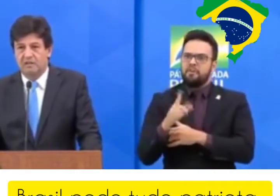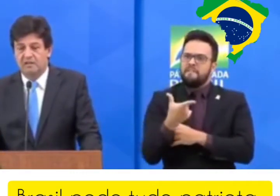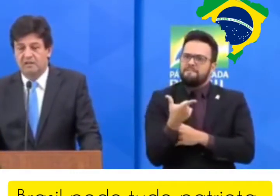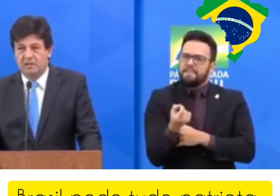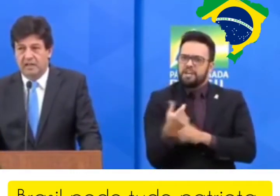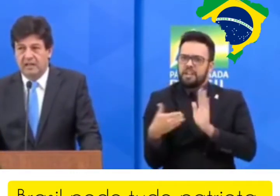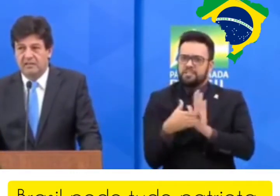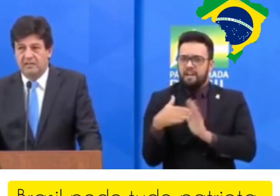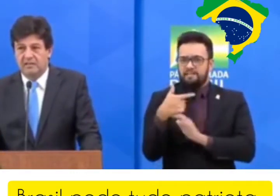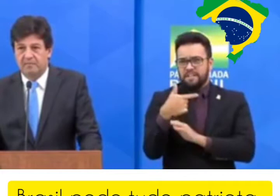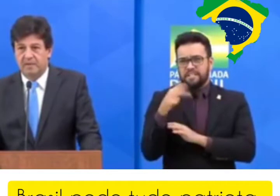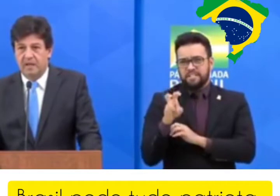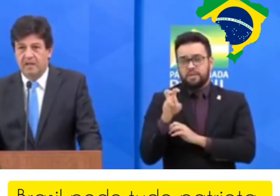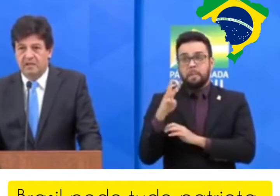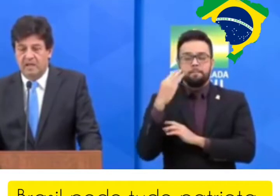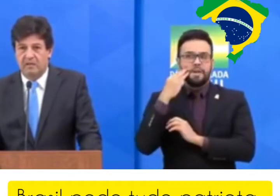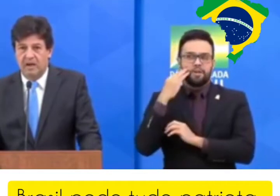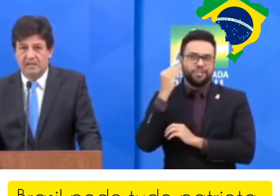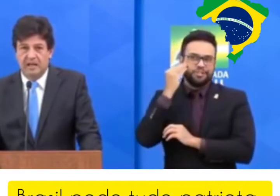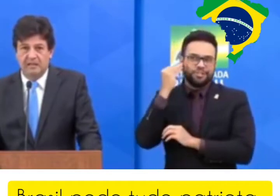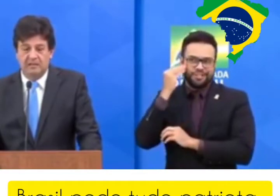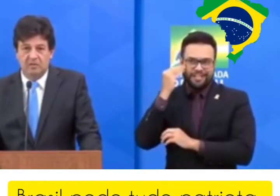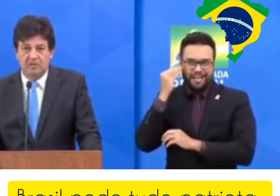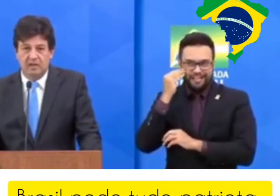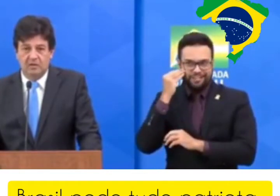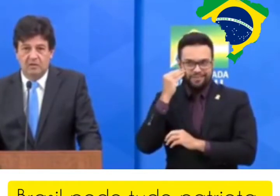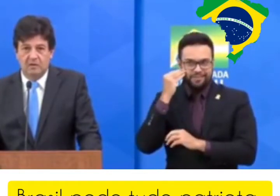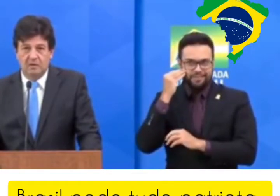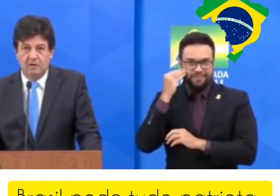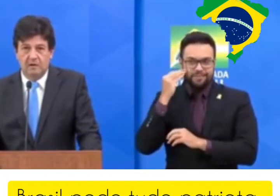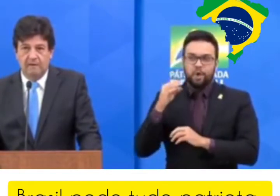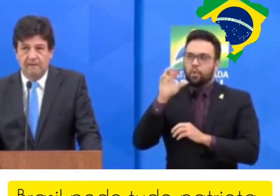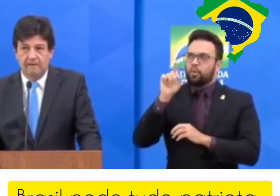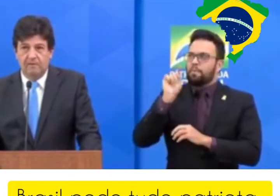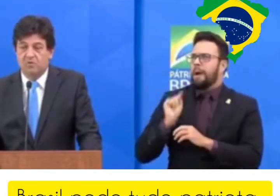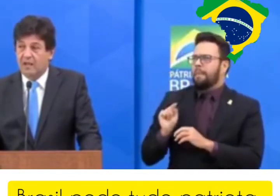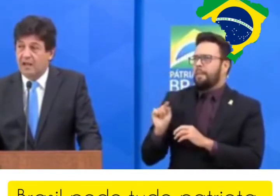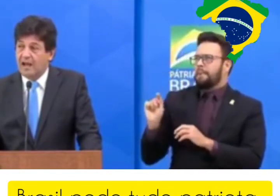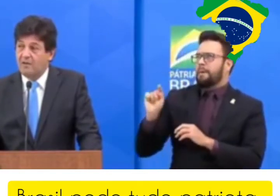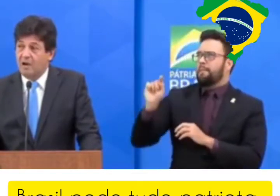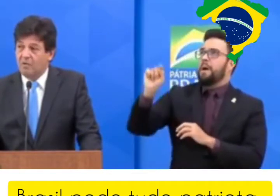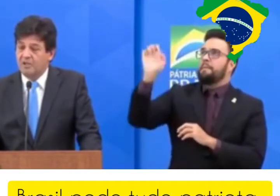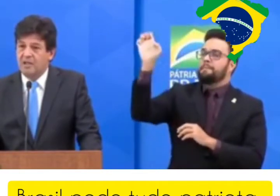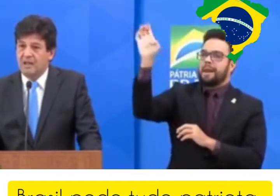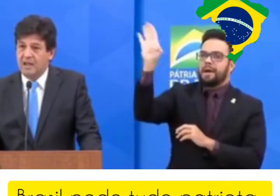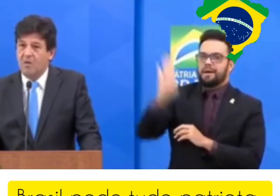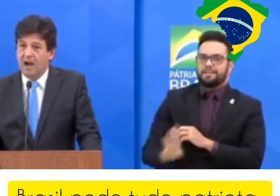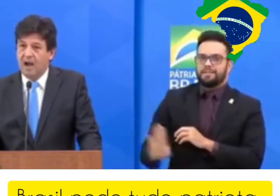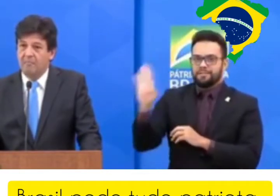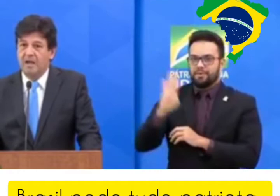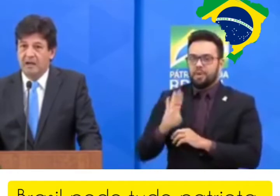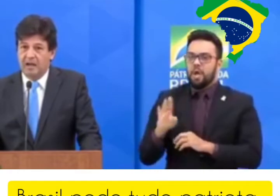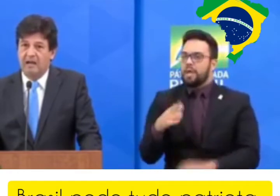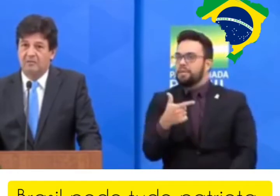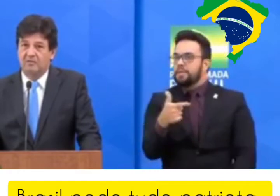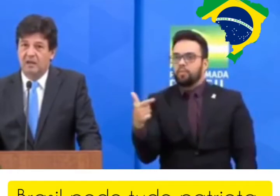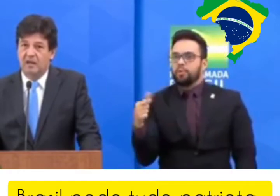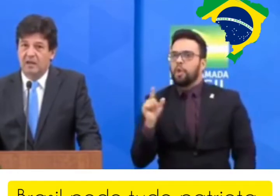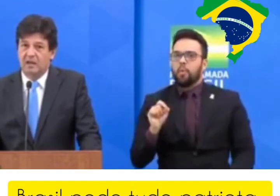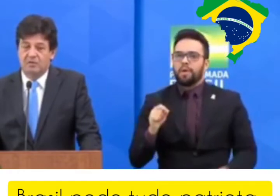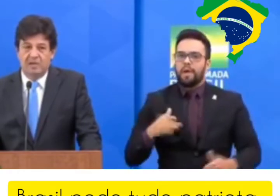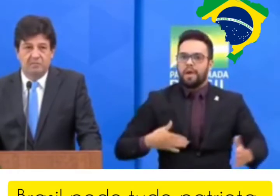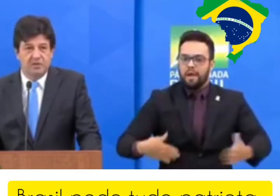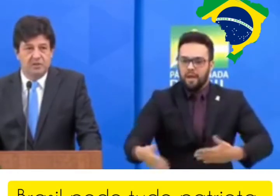25 milhões de testes sendo realizados em todo o território nacional, num cenário onde não há